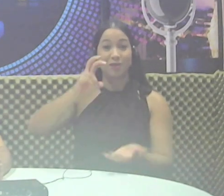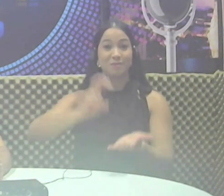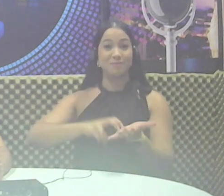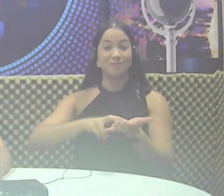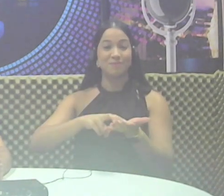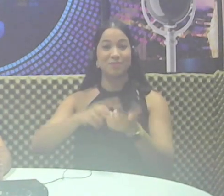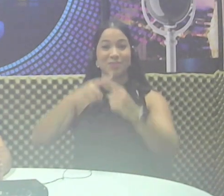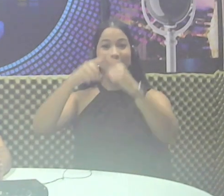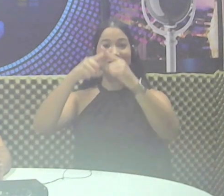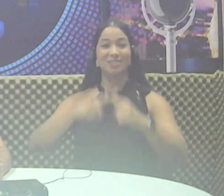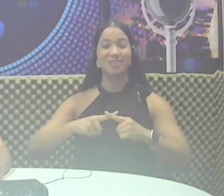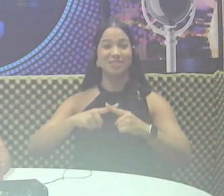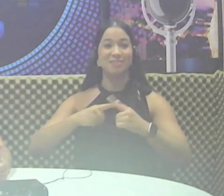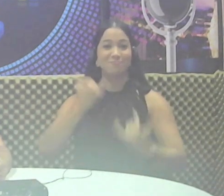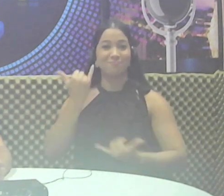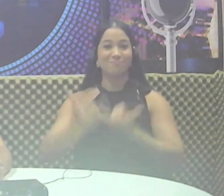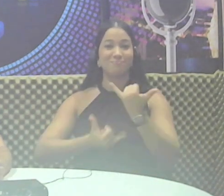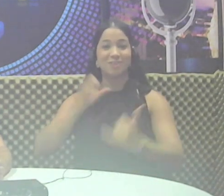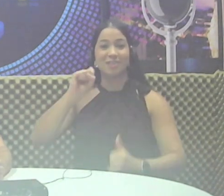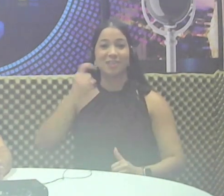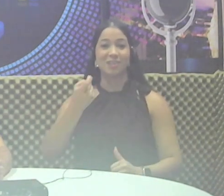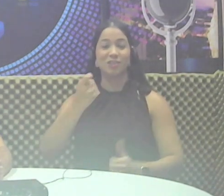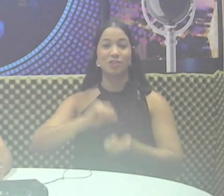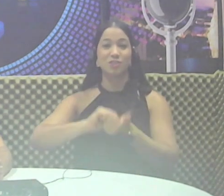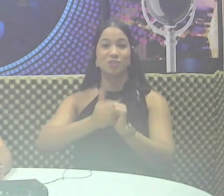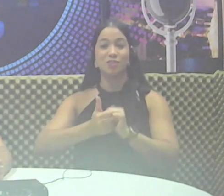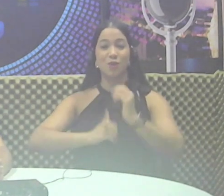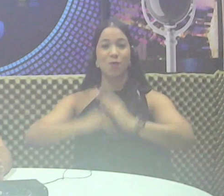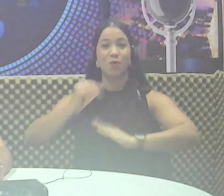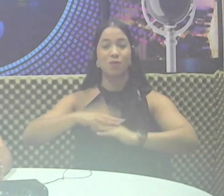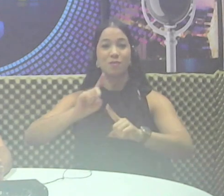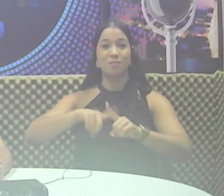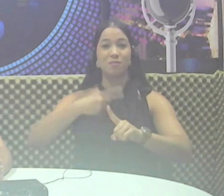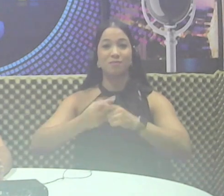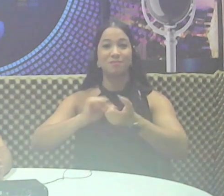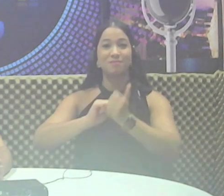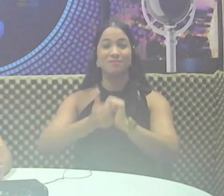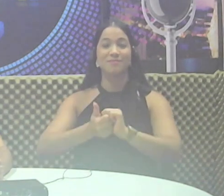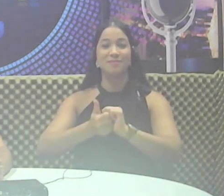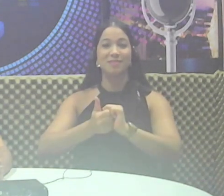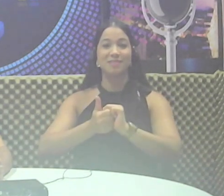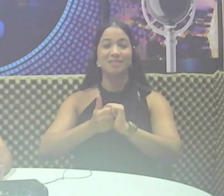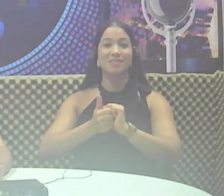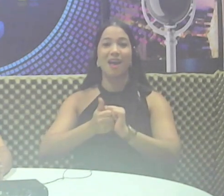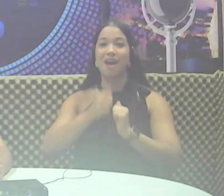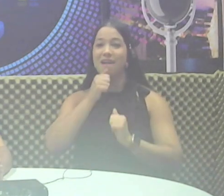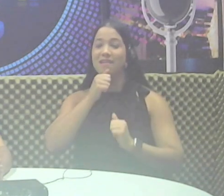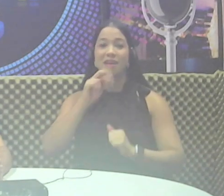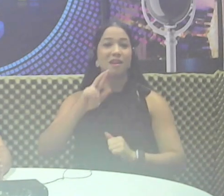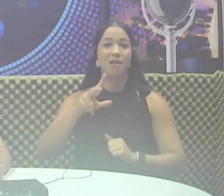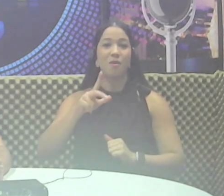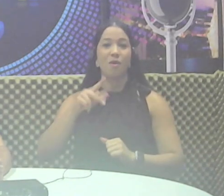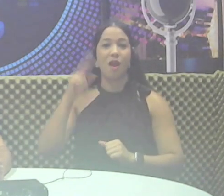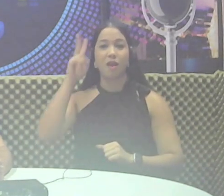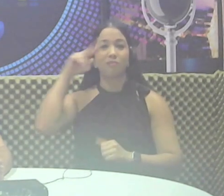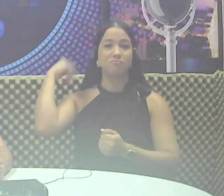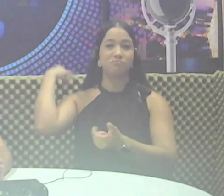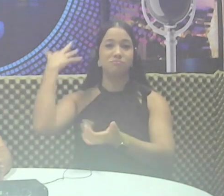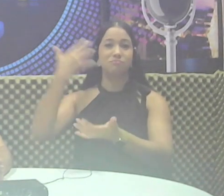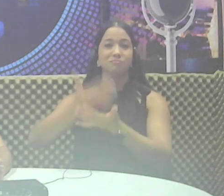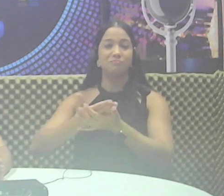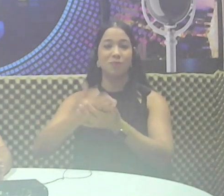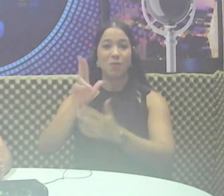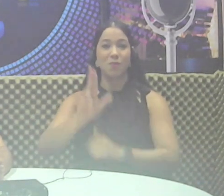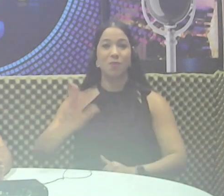partida amistosa entre ex-jogadores profissionais e também atletas amadores que fizeram história no esporte uberlandense. Entre